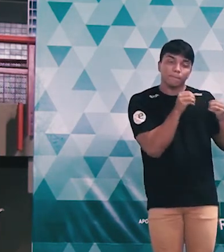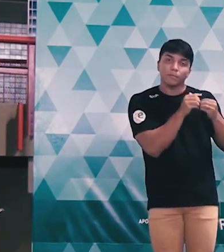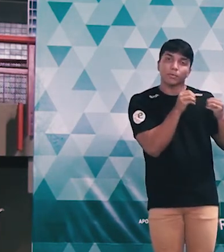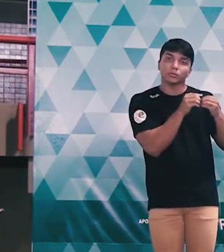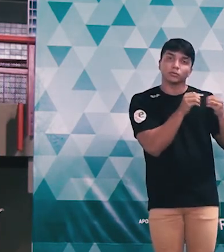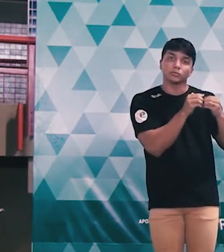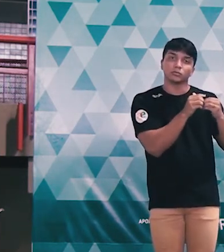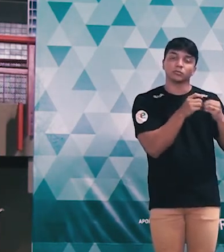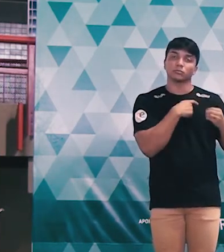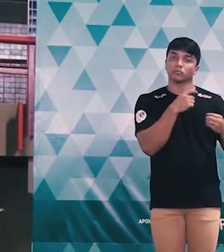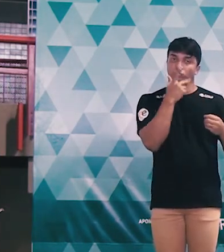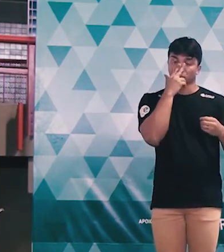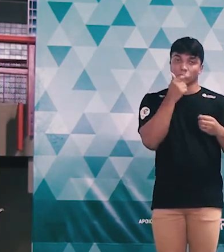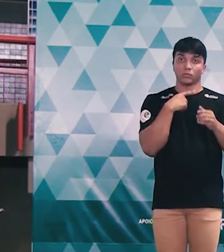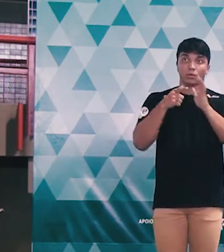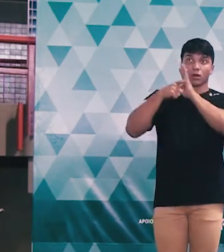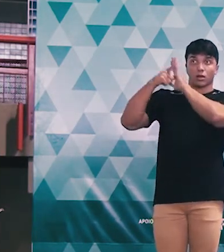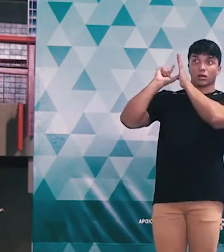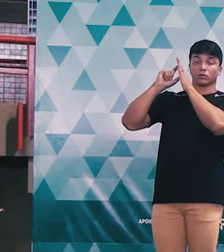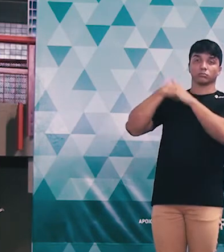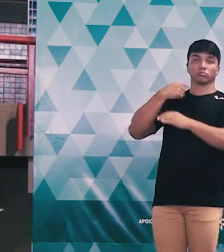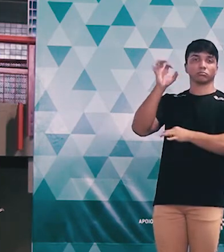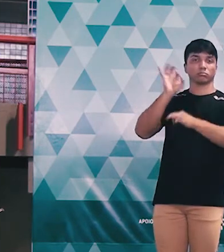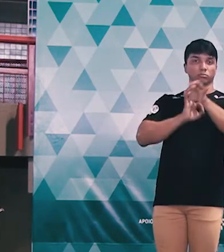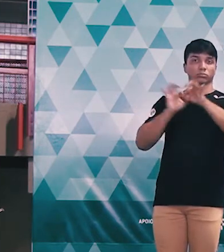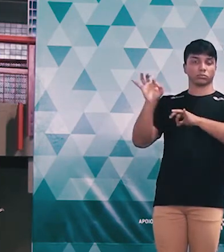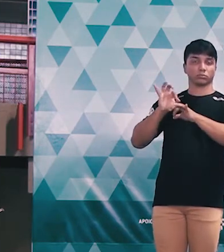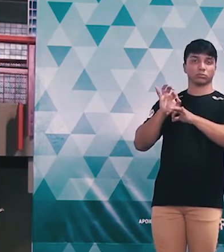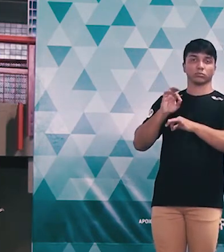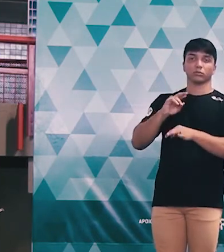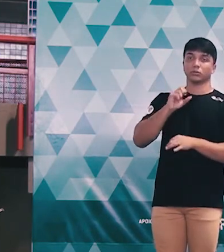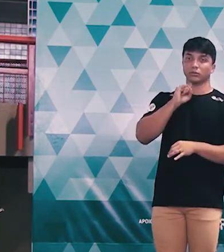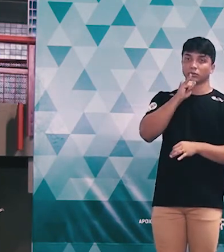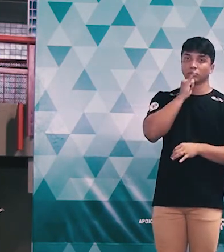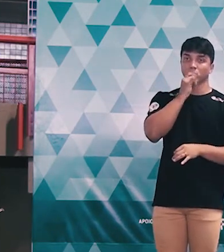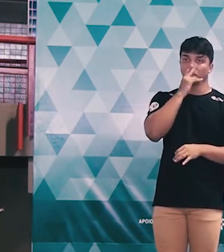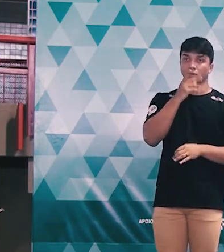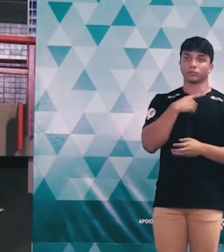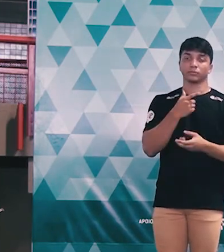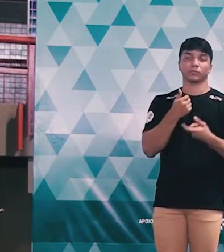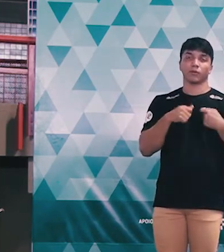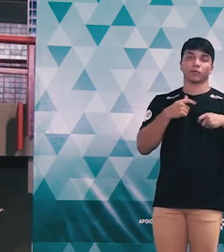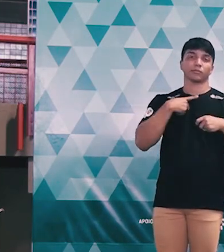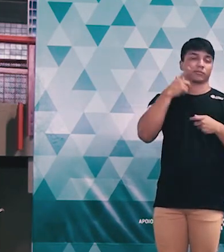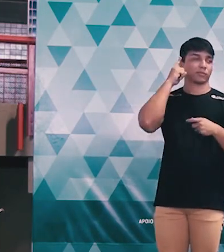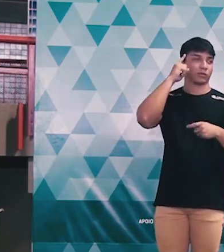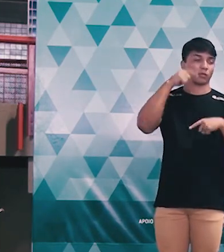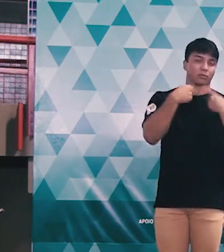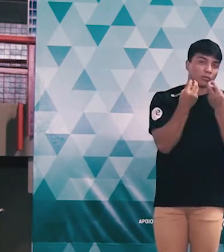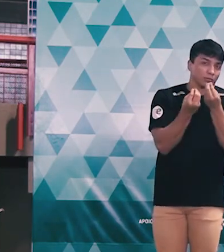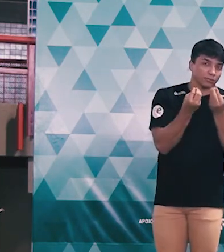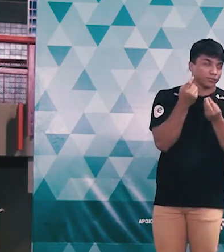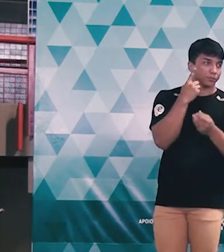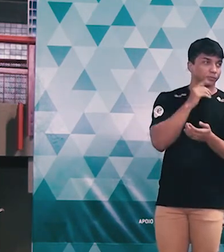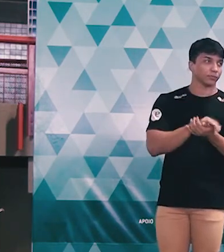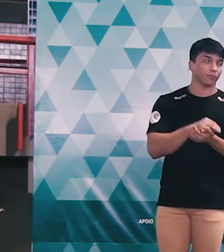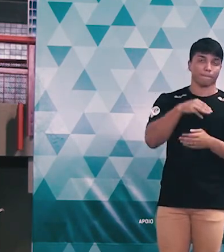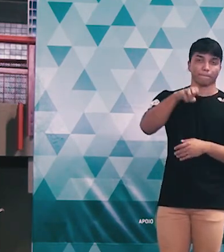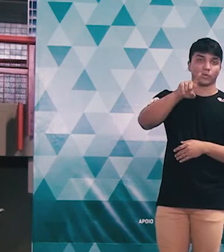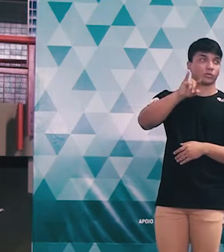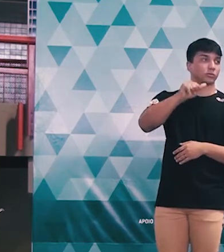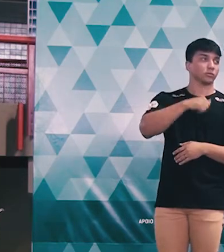possível pelo aquele que foi estabelecido pelo organizador. Então tem uma série de regras que depois a gente vai discutir. Mas assim, ó, medidas